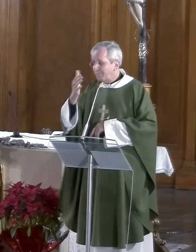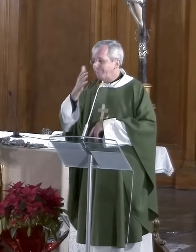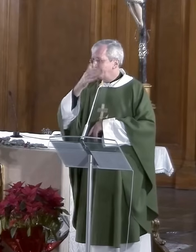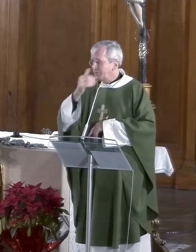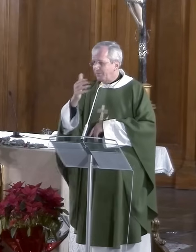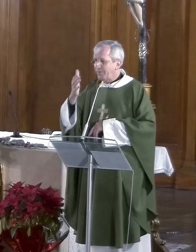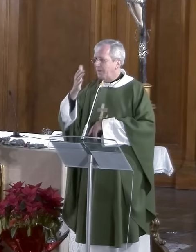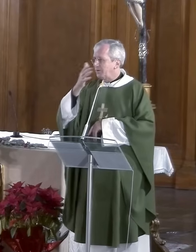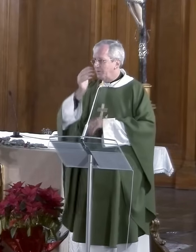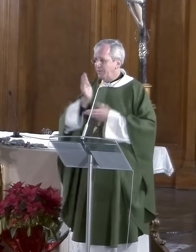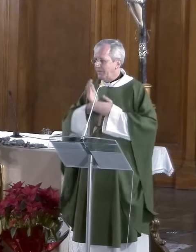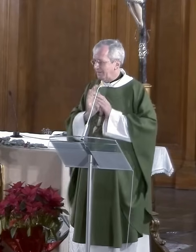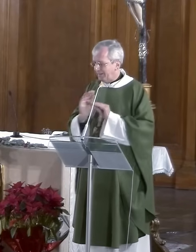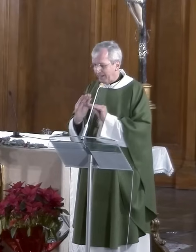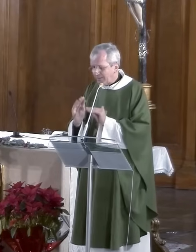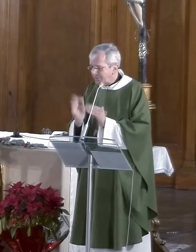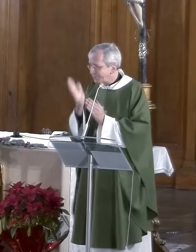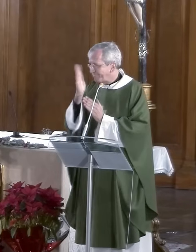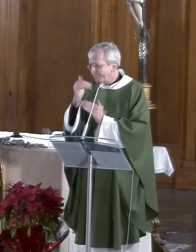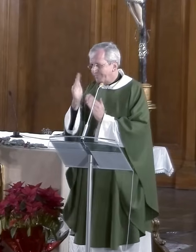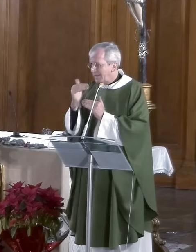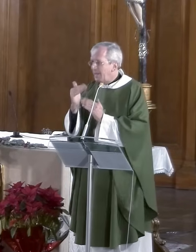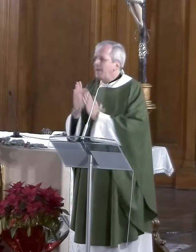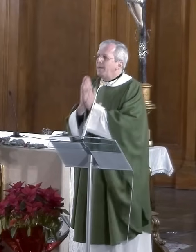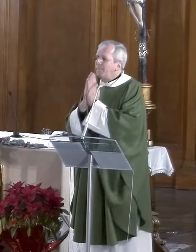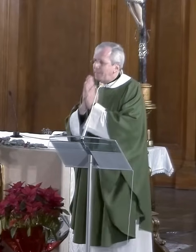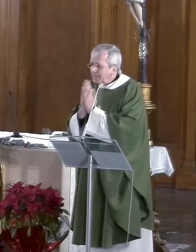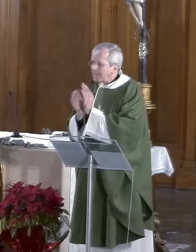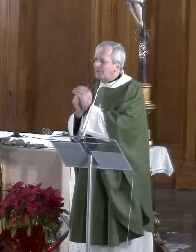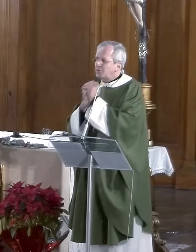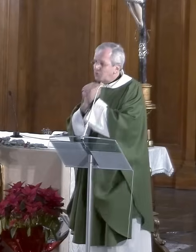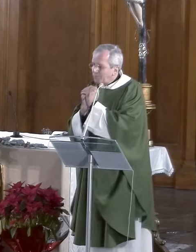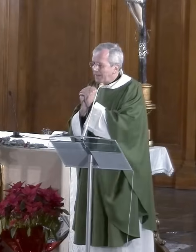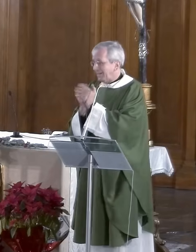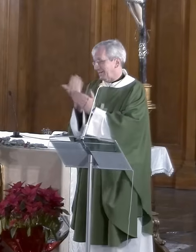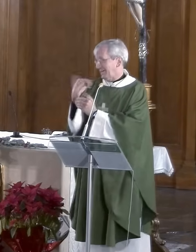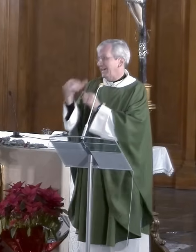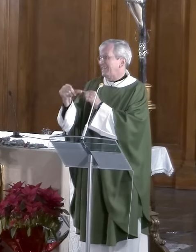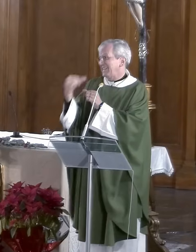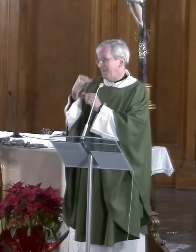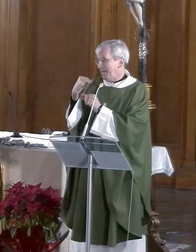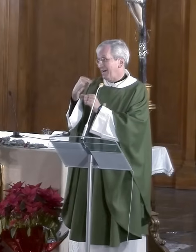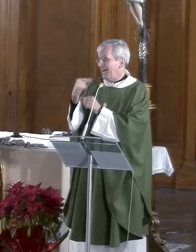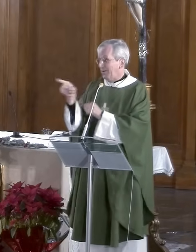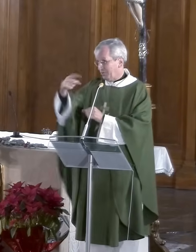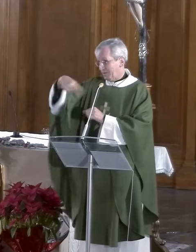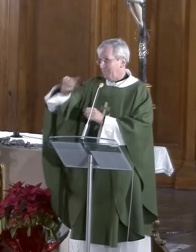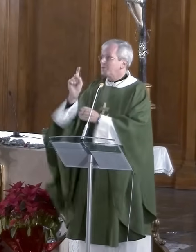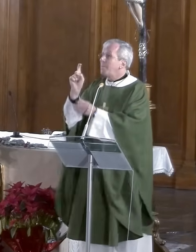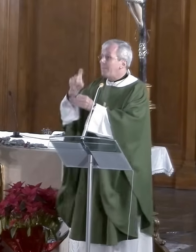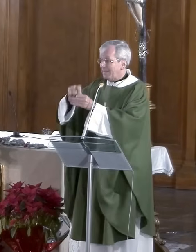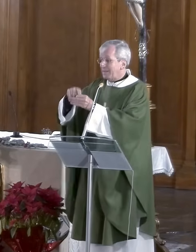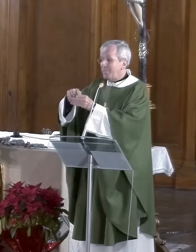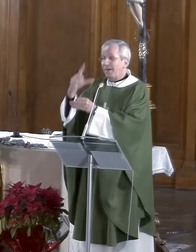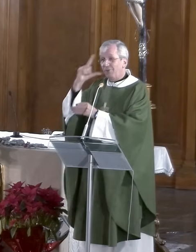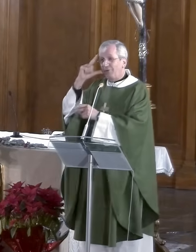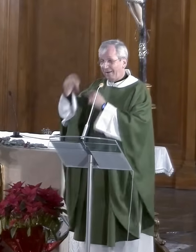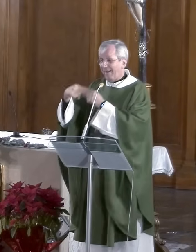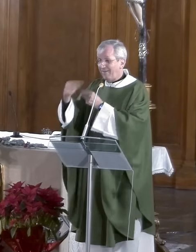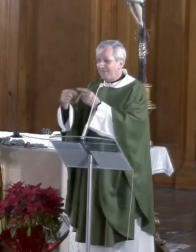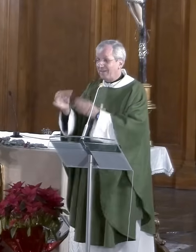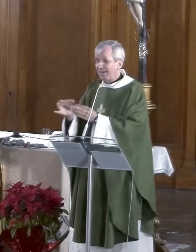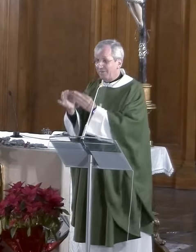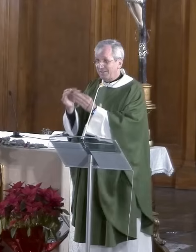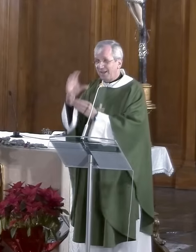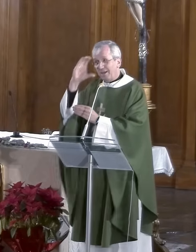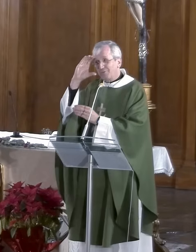Ana, no podían tener hijos, pedían súplicas. Esta semana, los que hemos participado